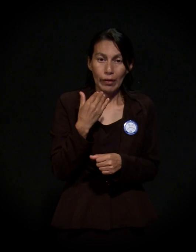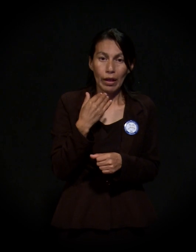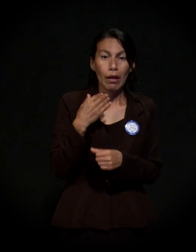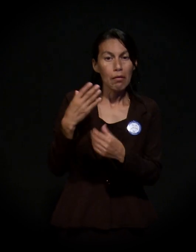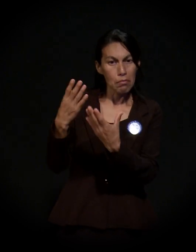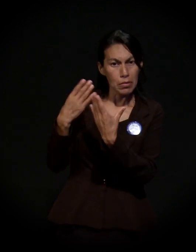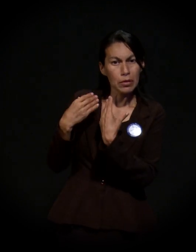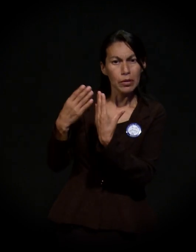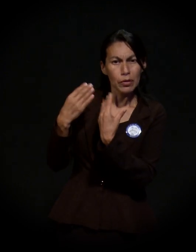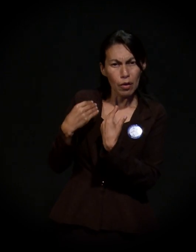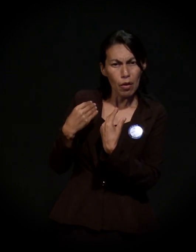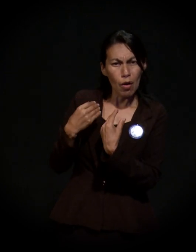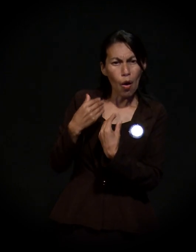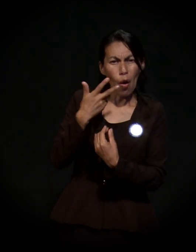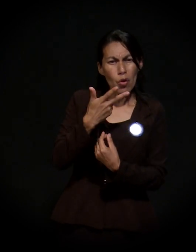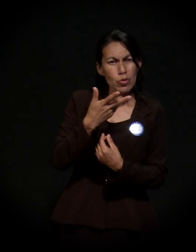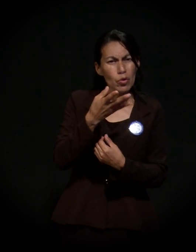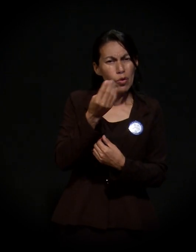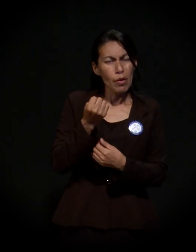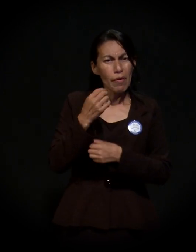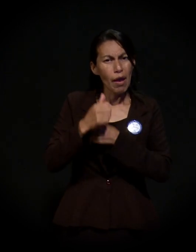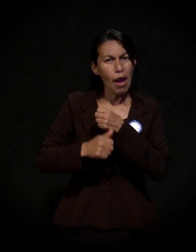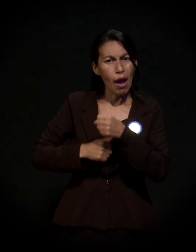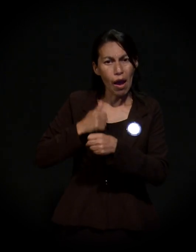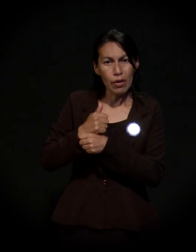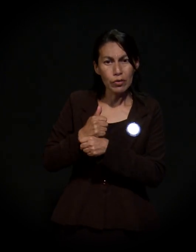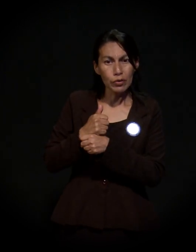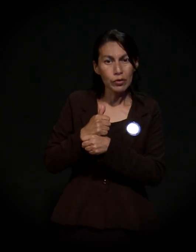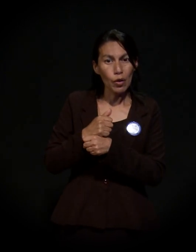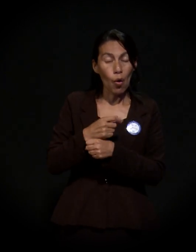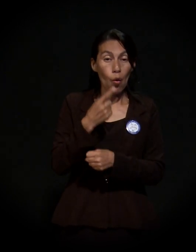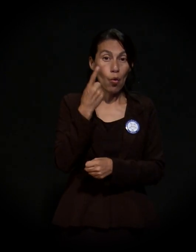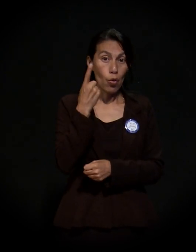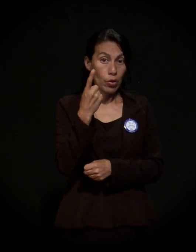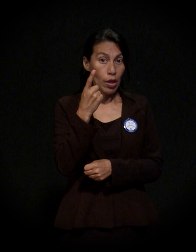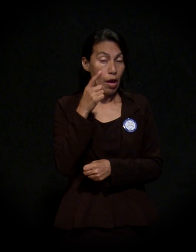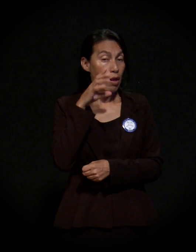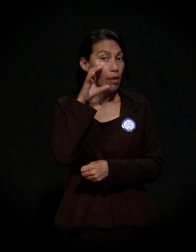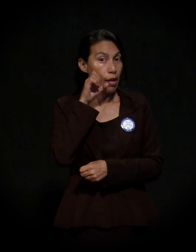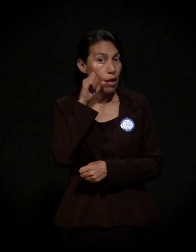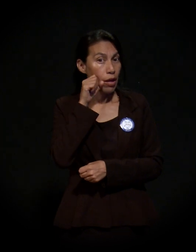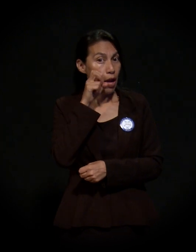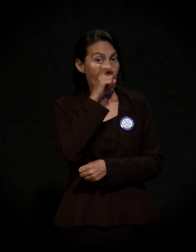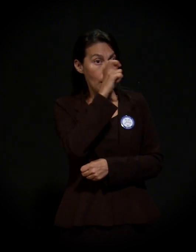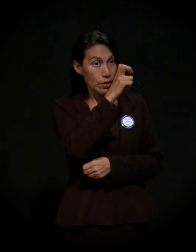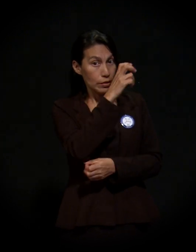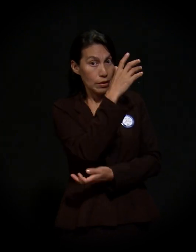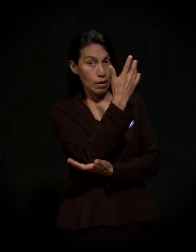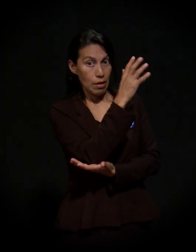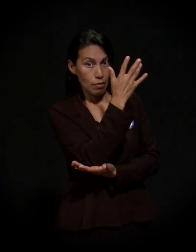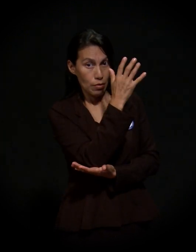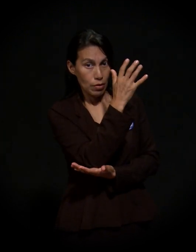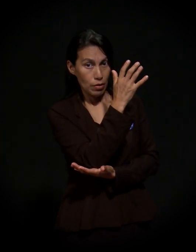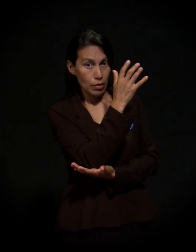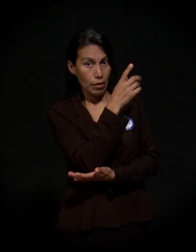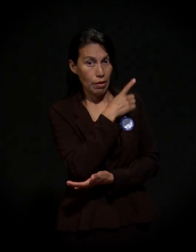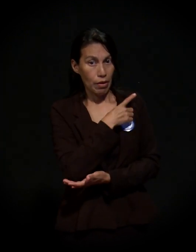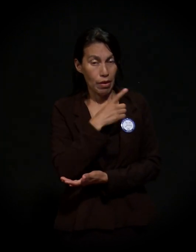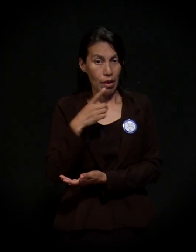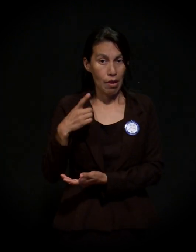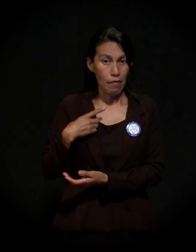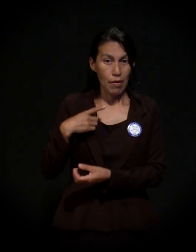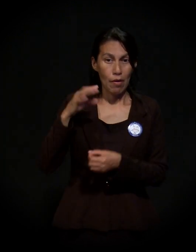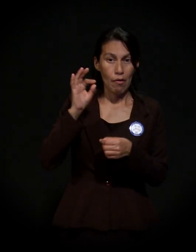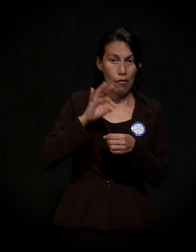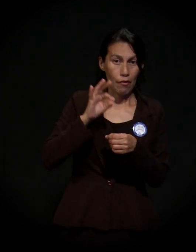había enseñado, 8 o 9 años de edad, el que corte una naranja de ese árbol debe